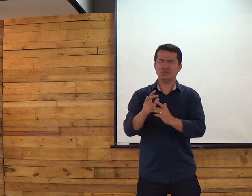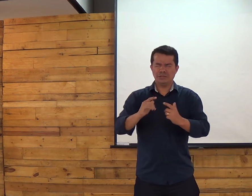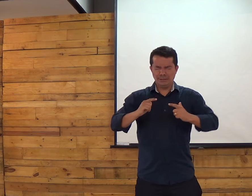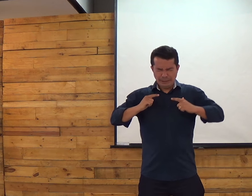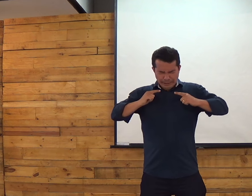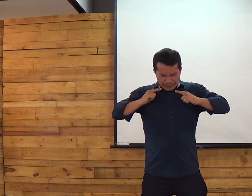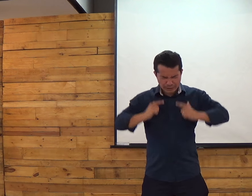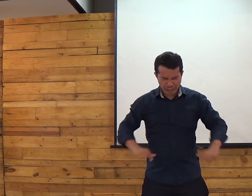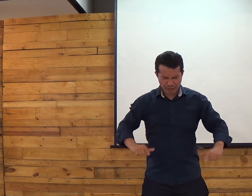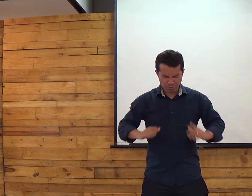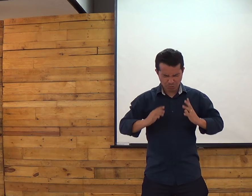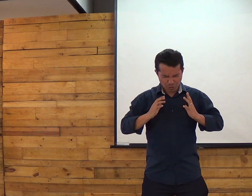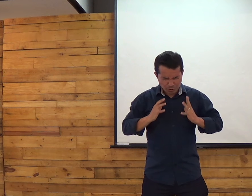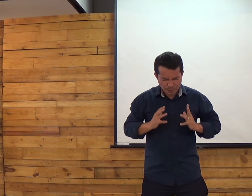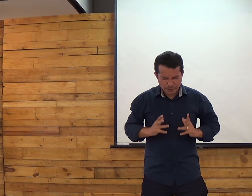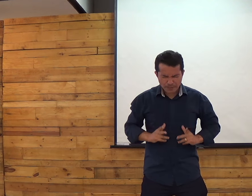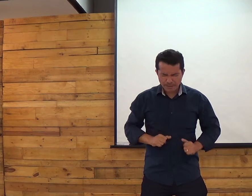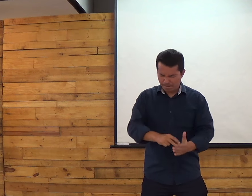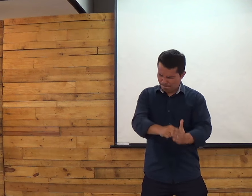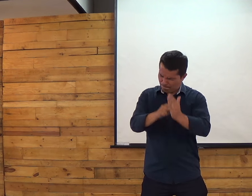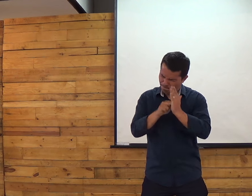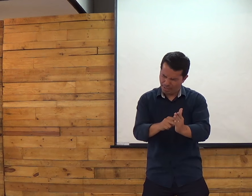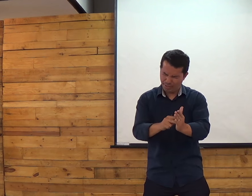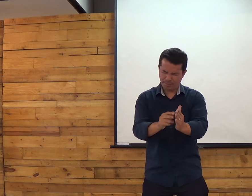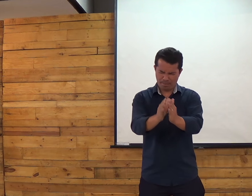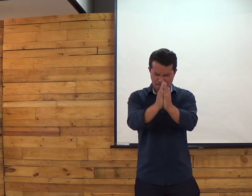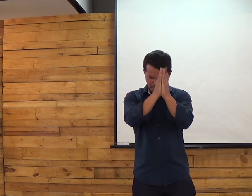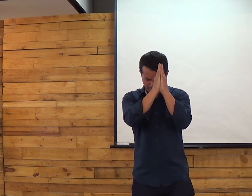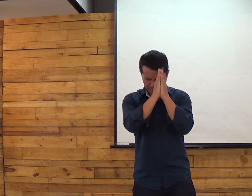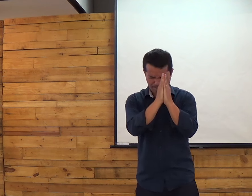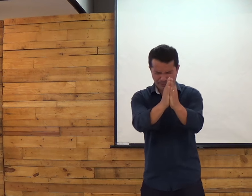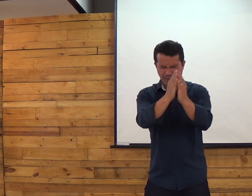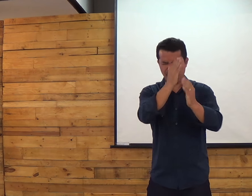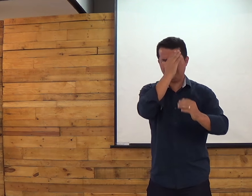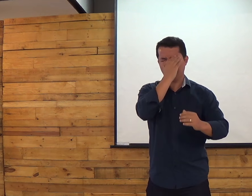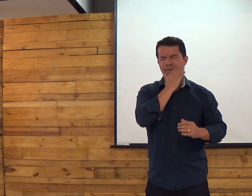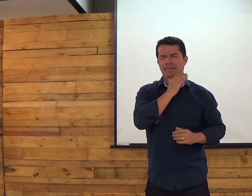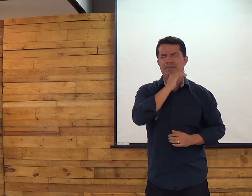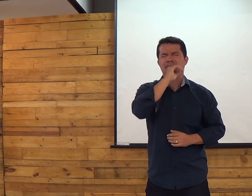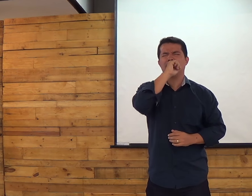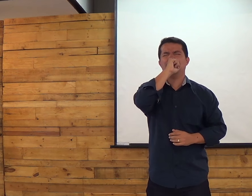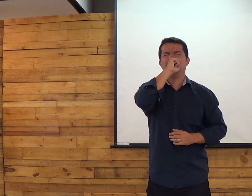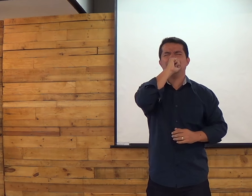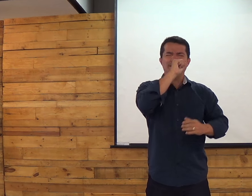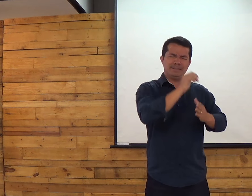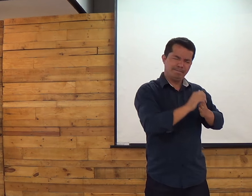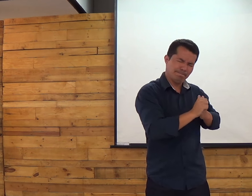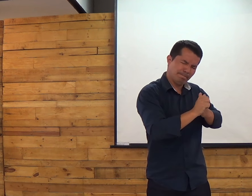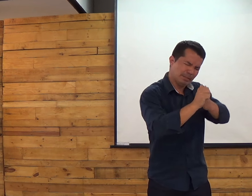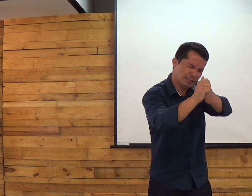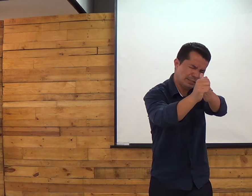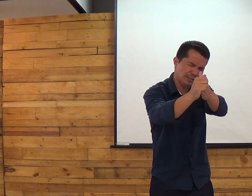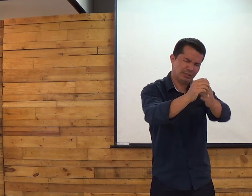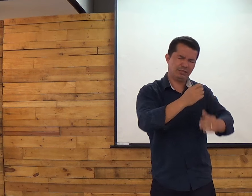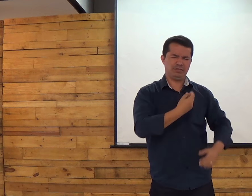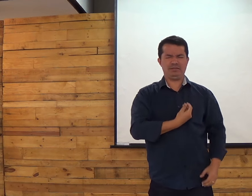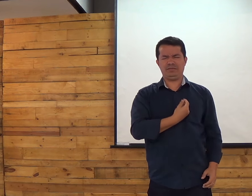nos seduzir. Senhor Jesus, vem e limpe as nossas vidas, nos dá firmeza, Pai, nos